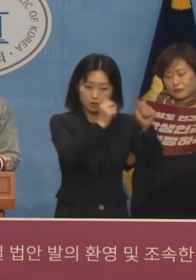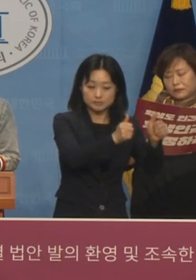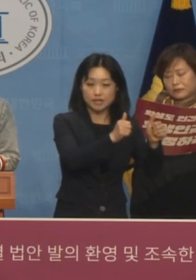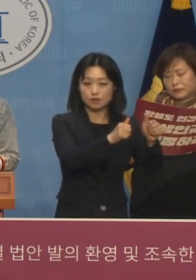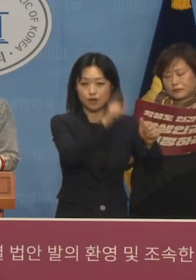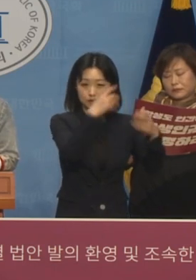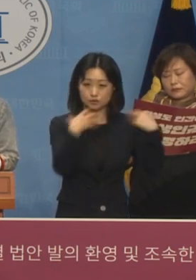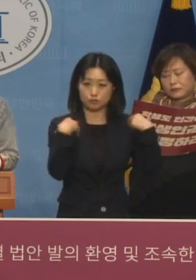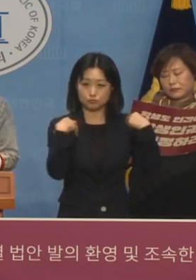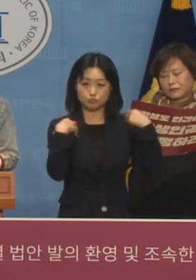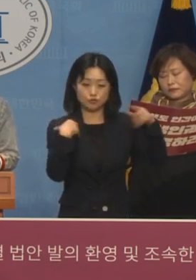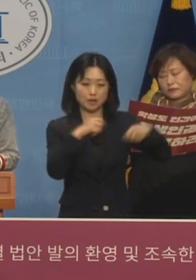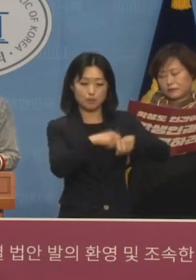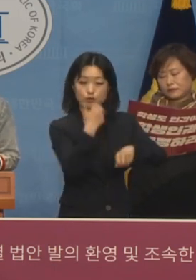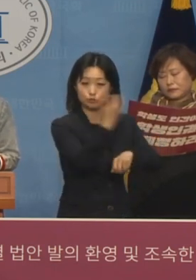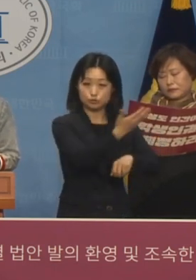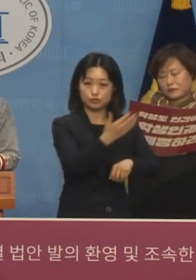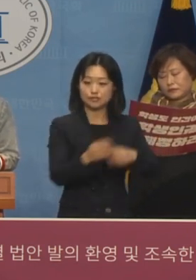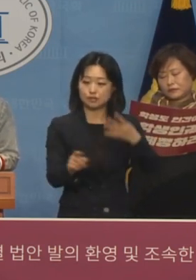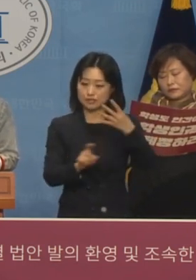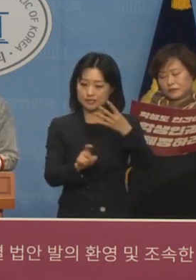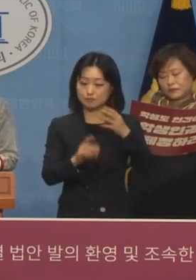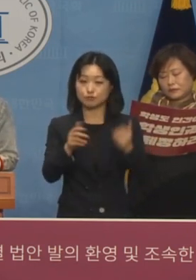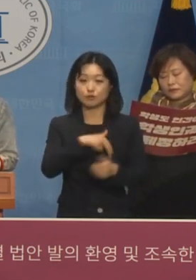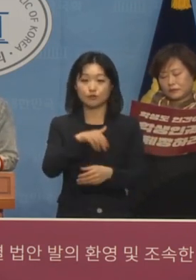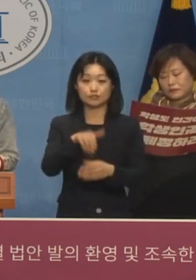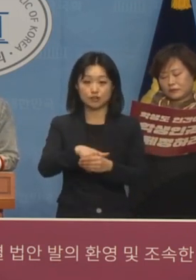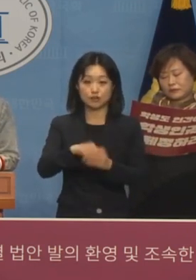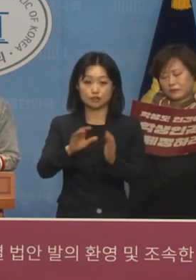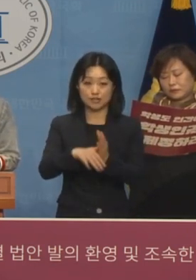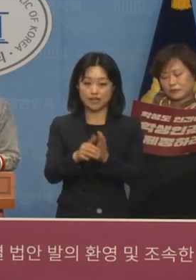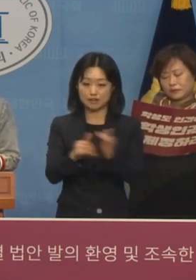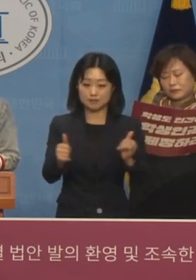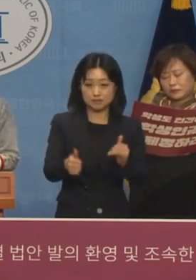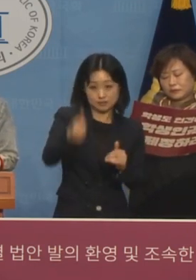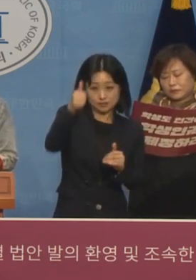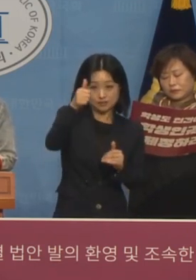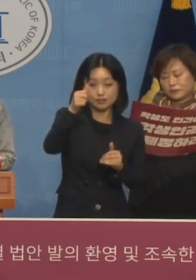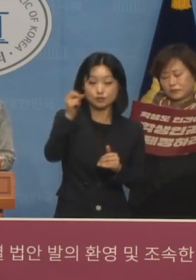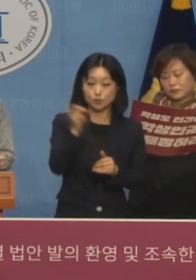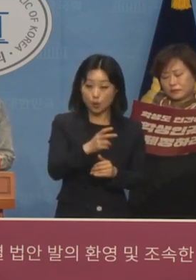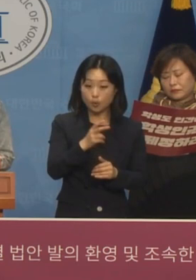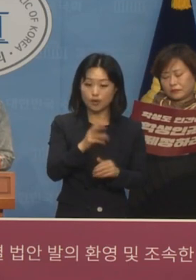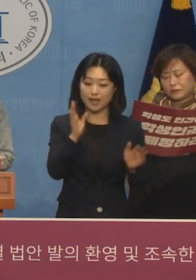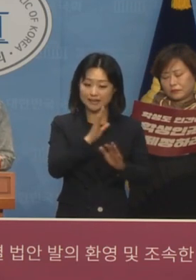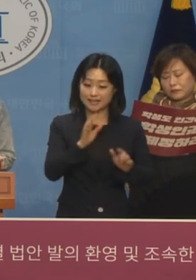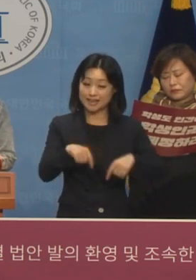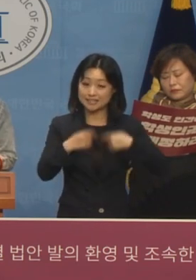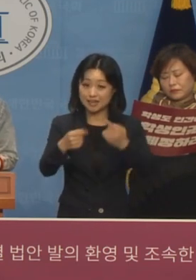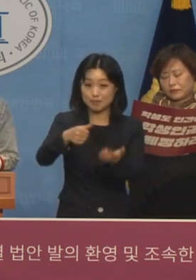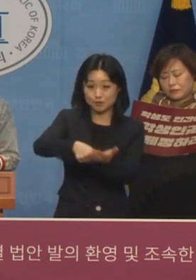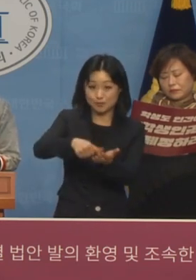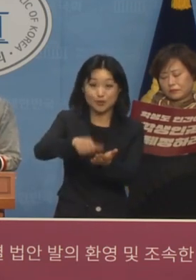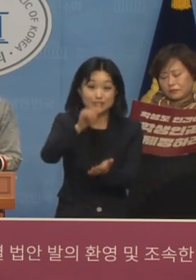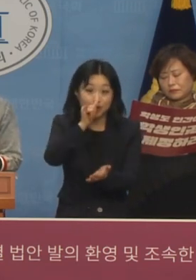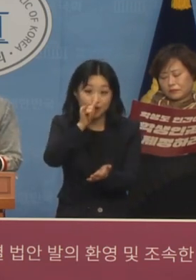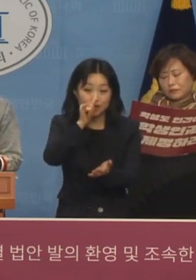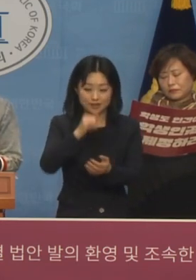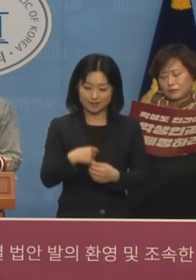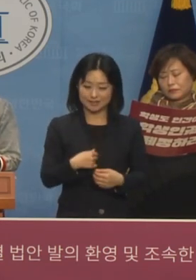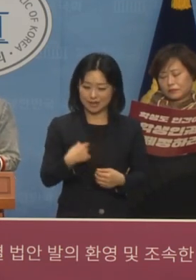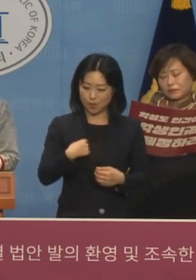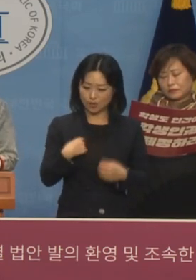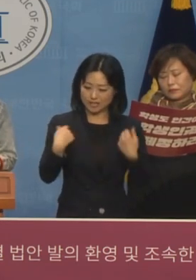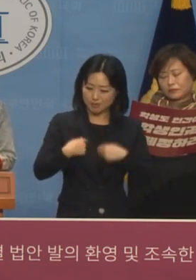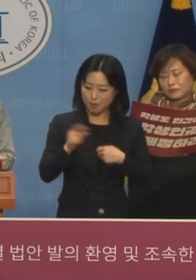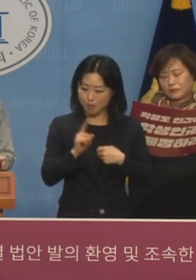심판이었다고 생각합니다. 4월 10일에 국회의원 선거에 주권자로 참여한 학생도 여전히 학교에 등교하면서 어떤 옷을 입은 날